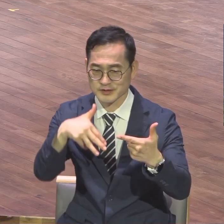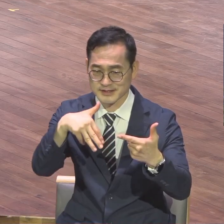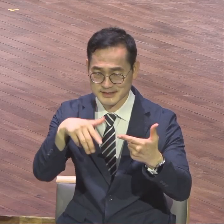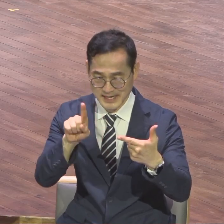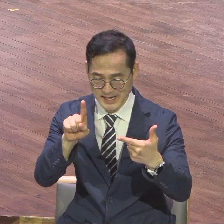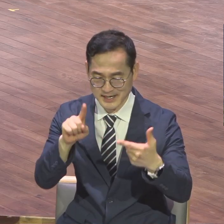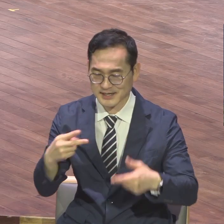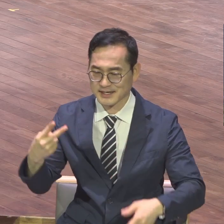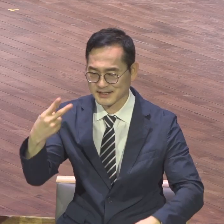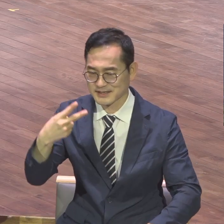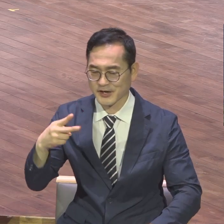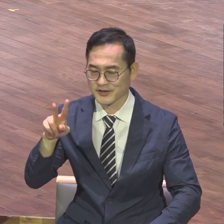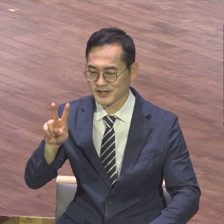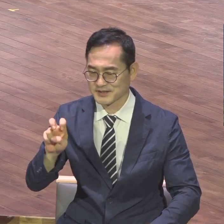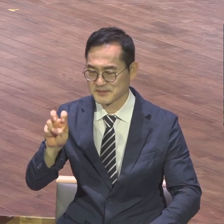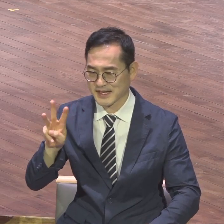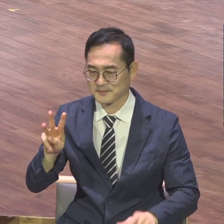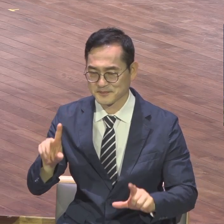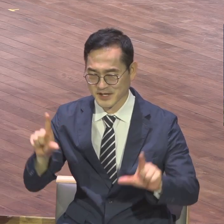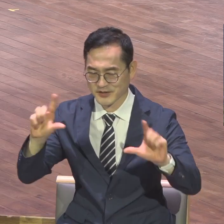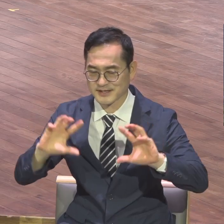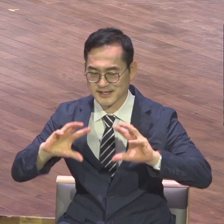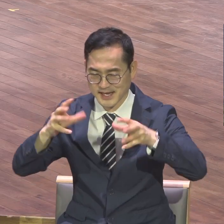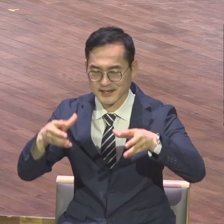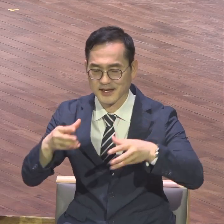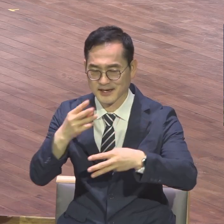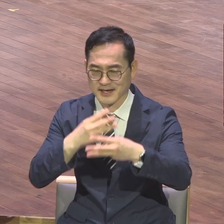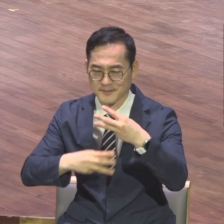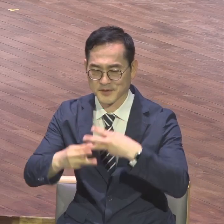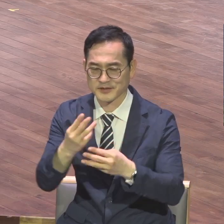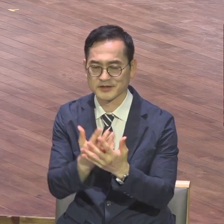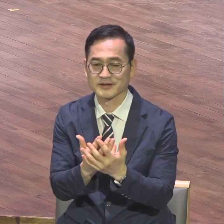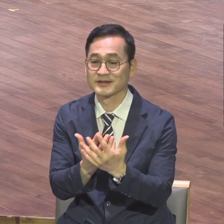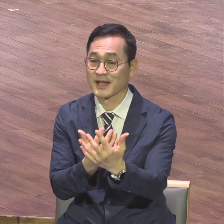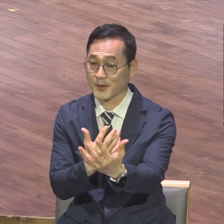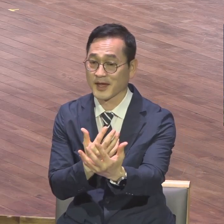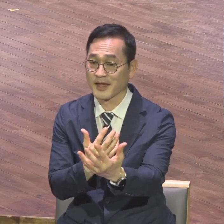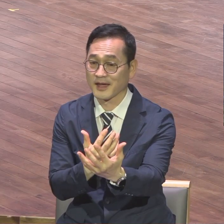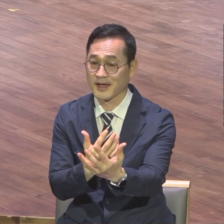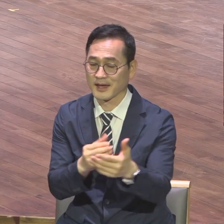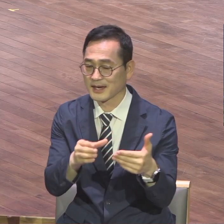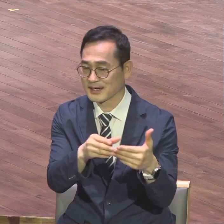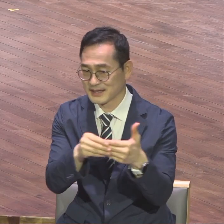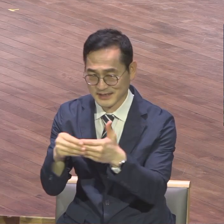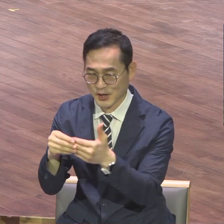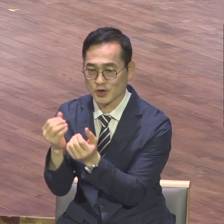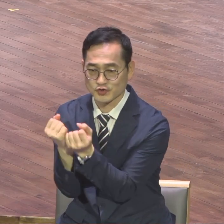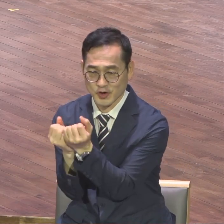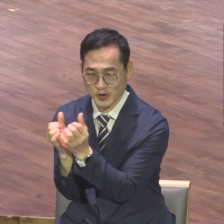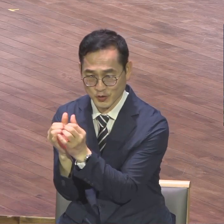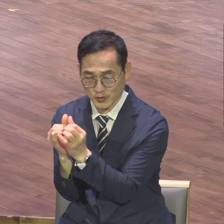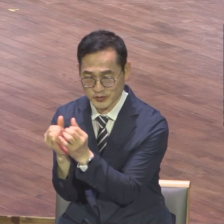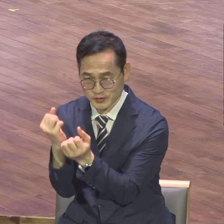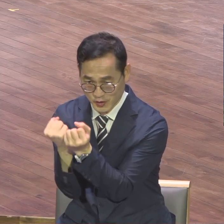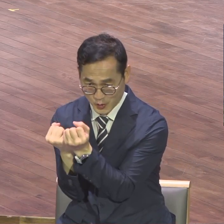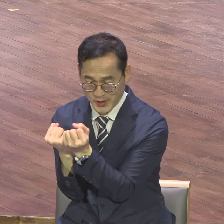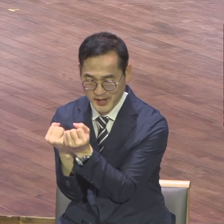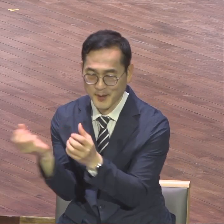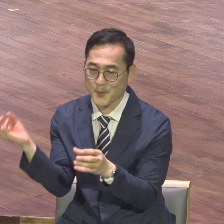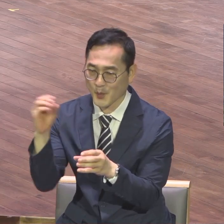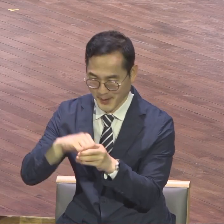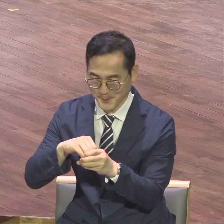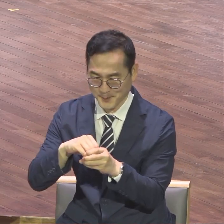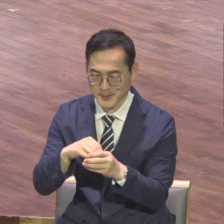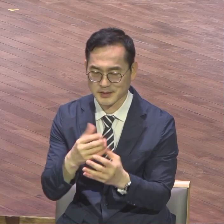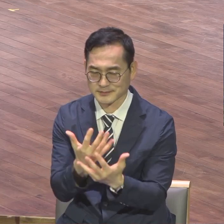2023년 세계 램드 대회가 리더 수련회를 포함해서 본 대회가 진행됐습니다.